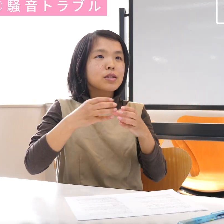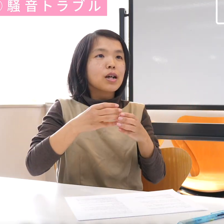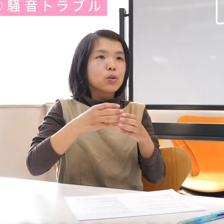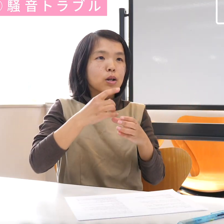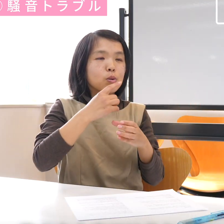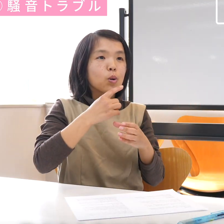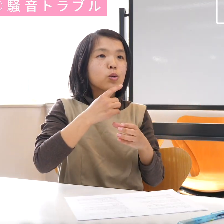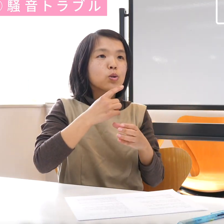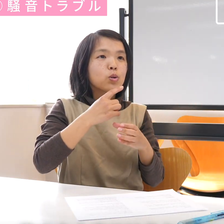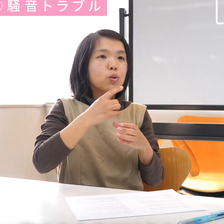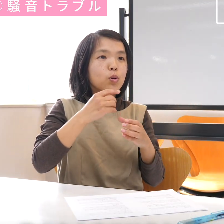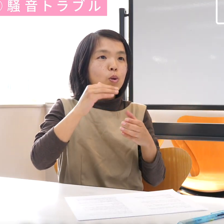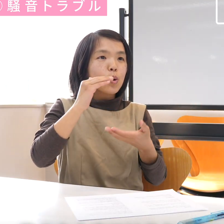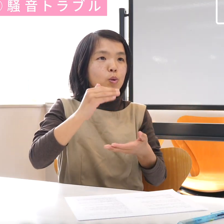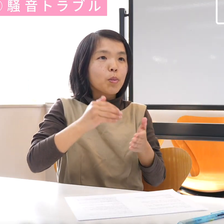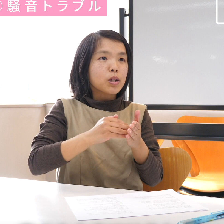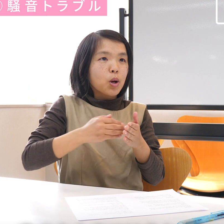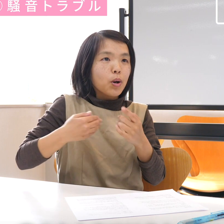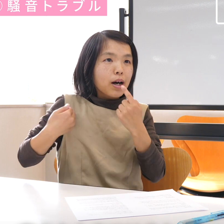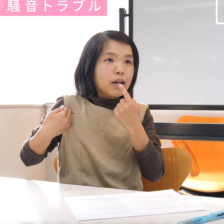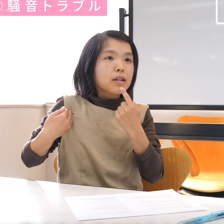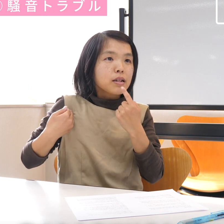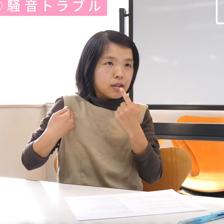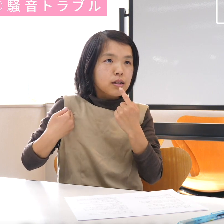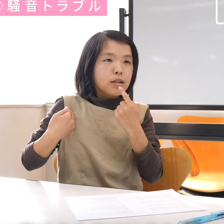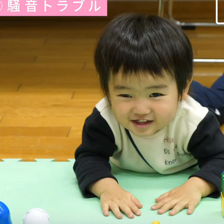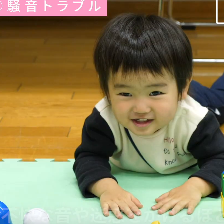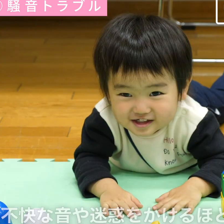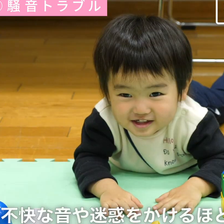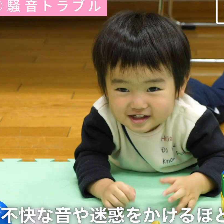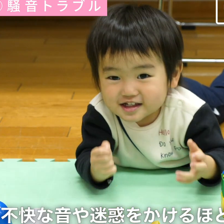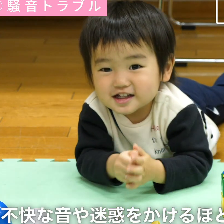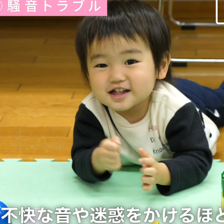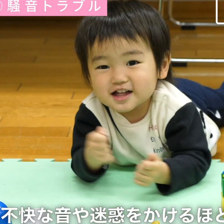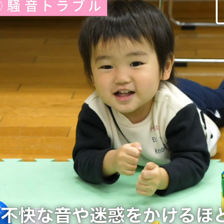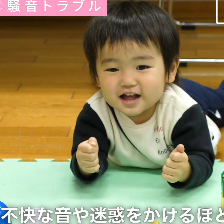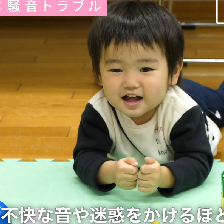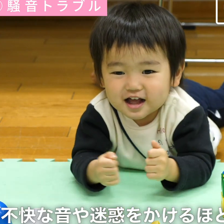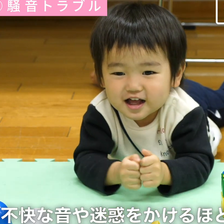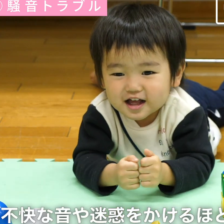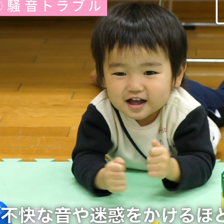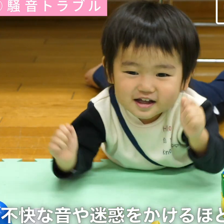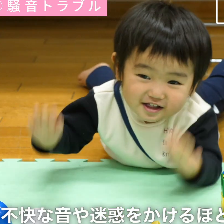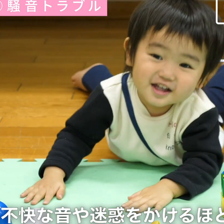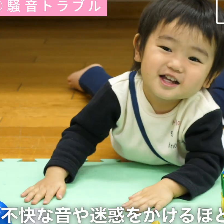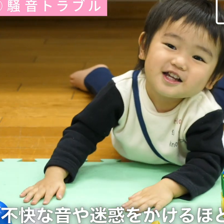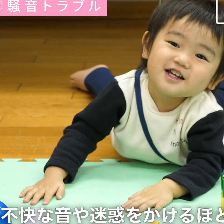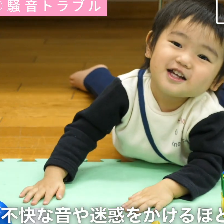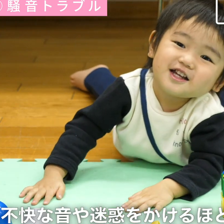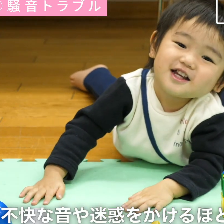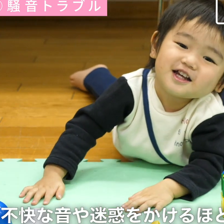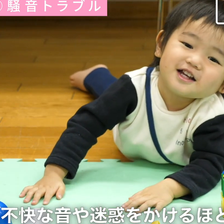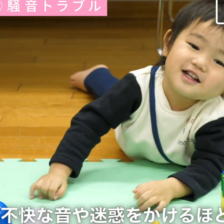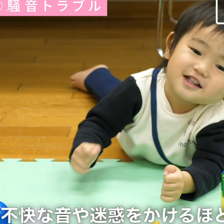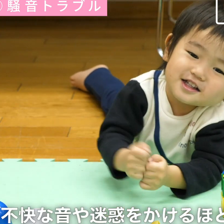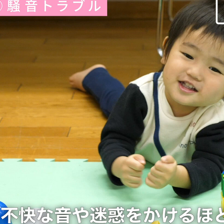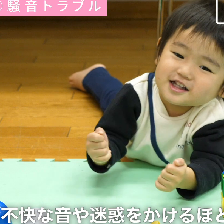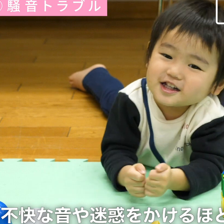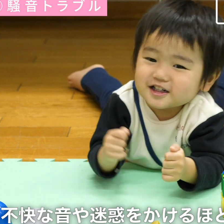さいとか、そういうことまではわからない。嫌な音なのかとか、もう迷惑をかけるレ